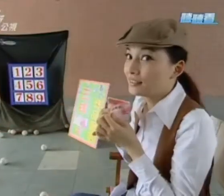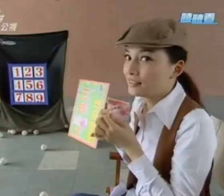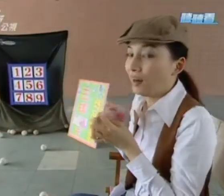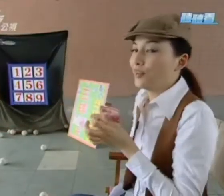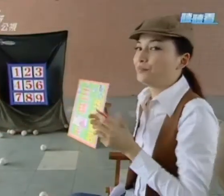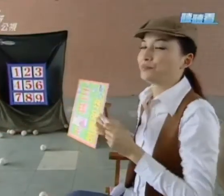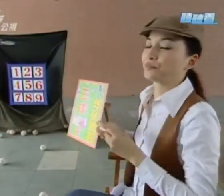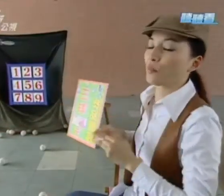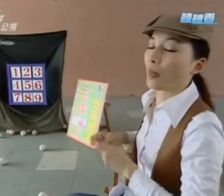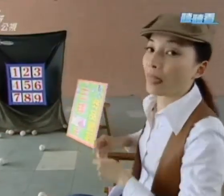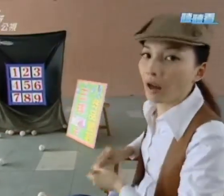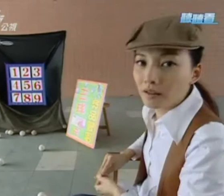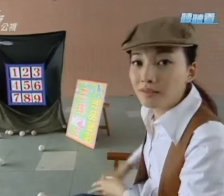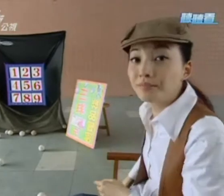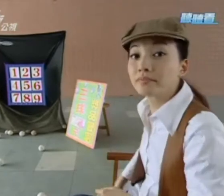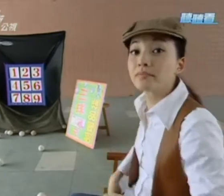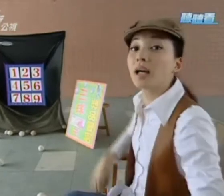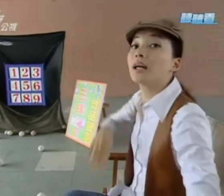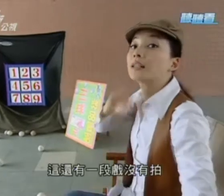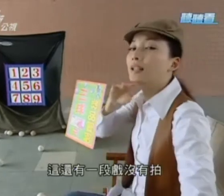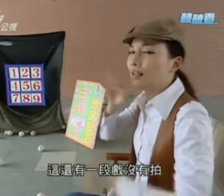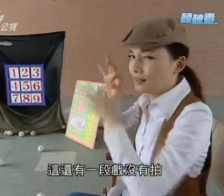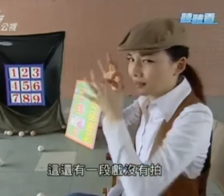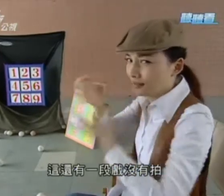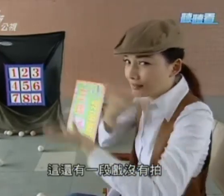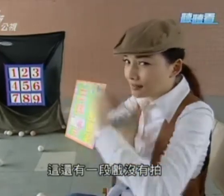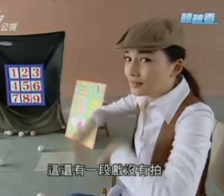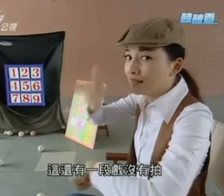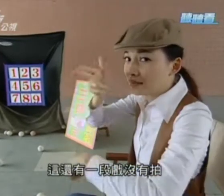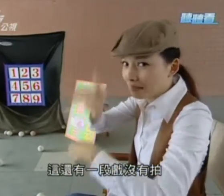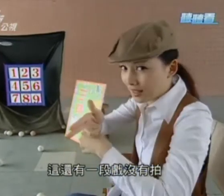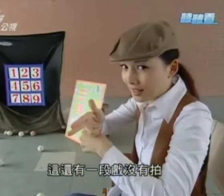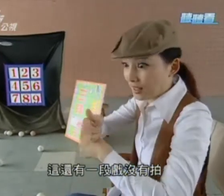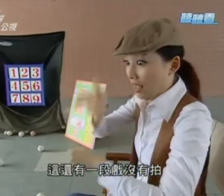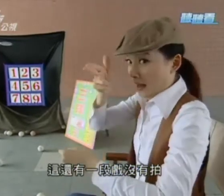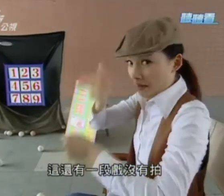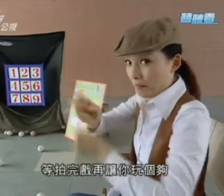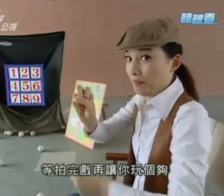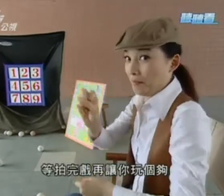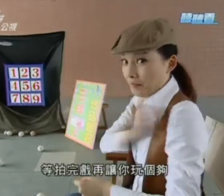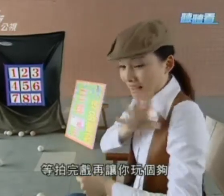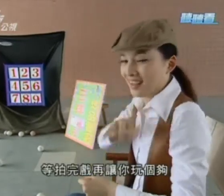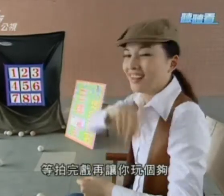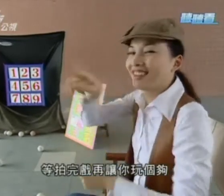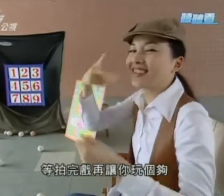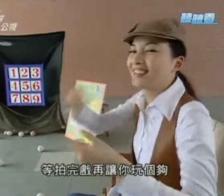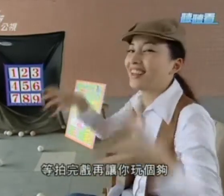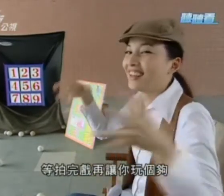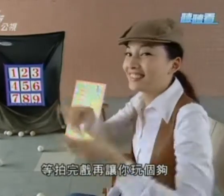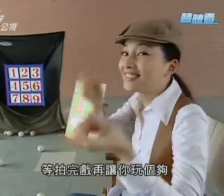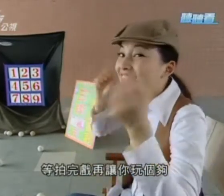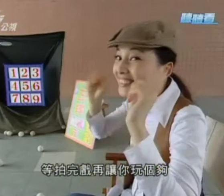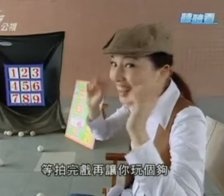太好了，这还有一段戏没有拍哦，等拍完戏呢，再让你玩个够。